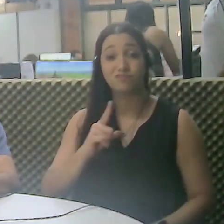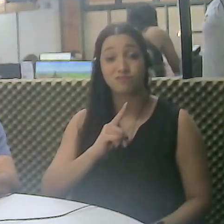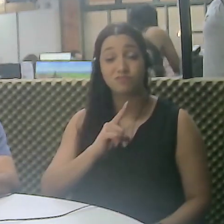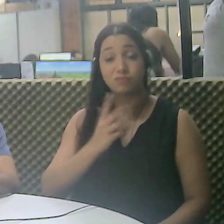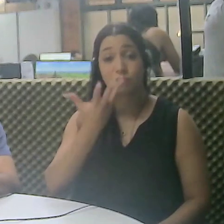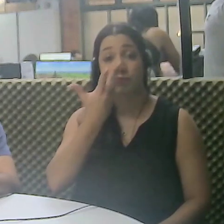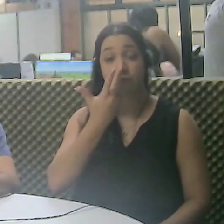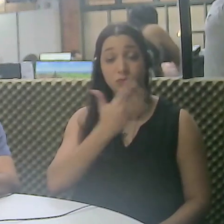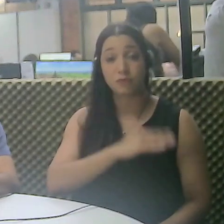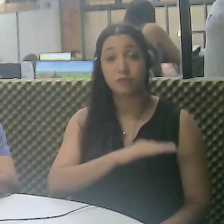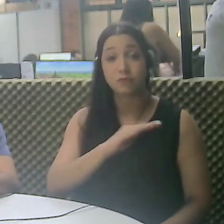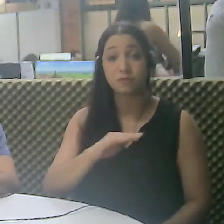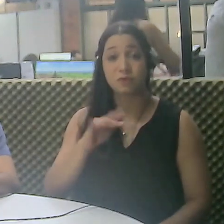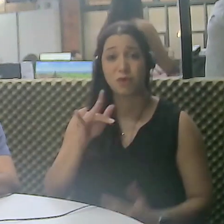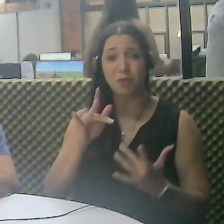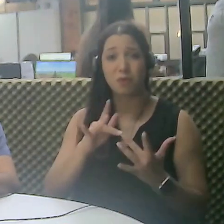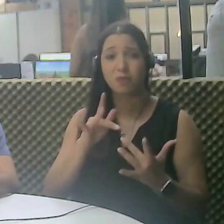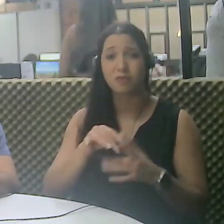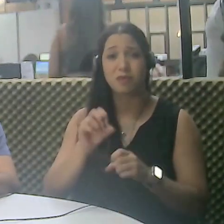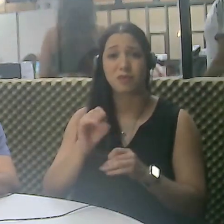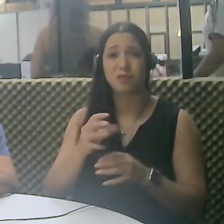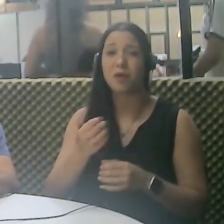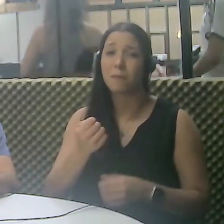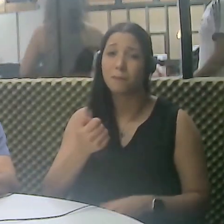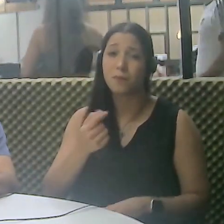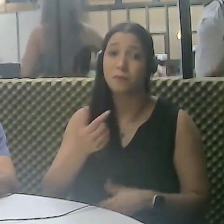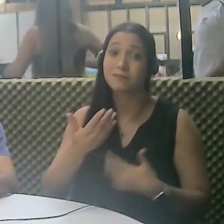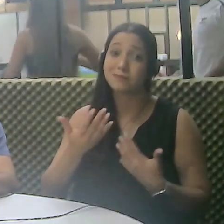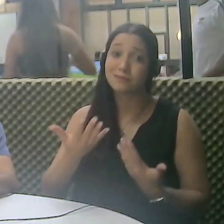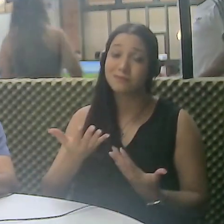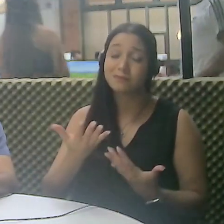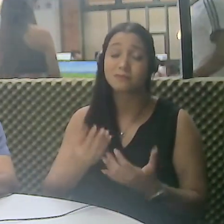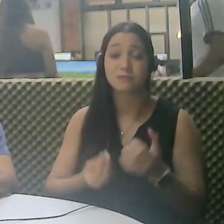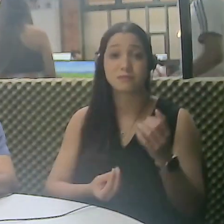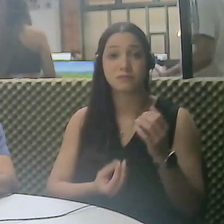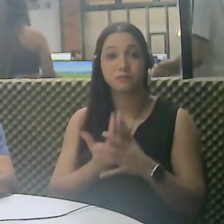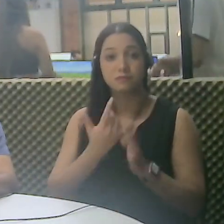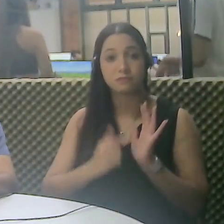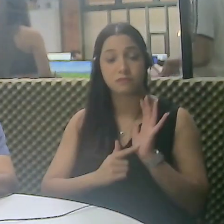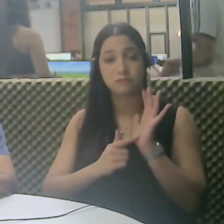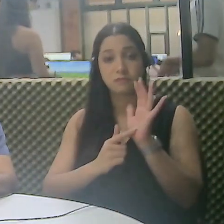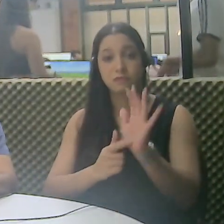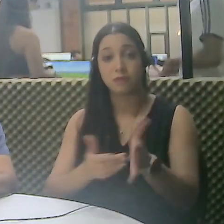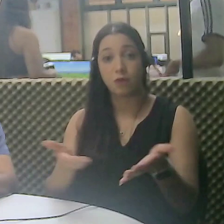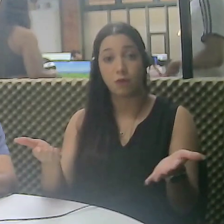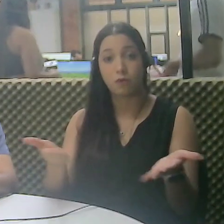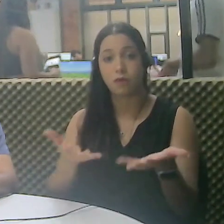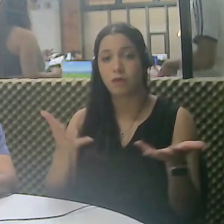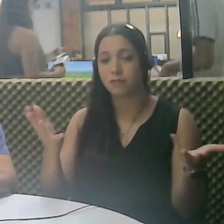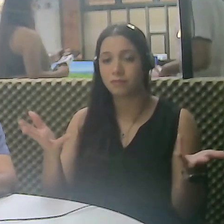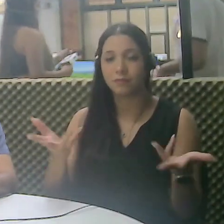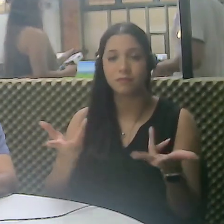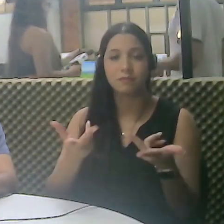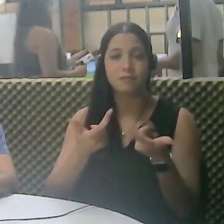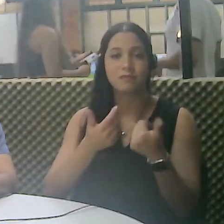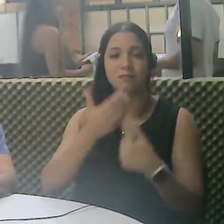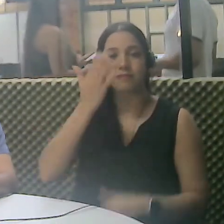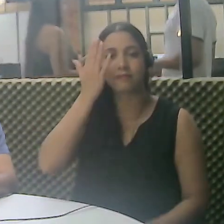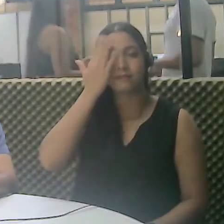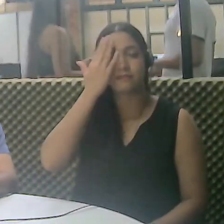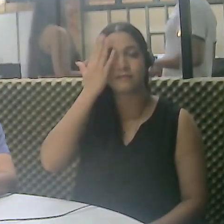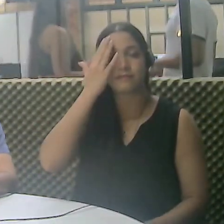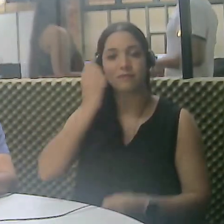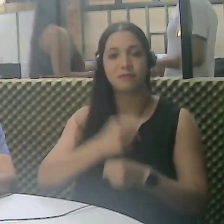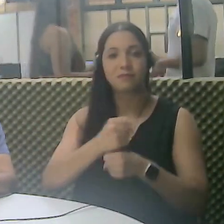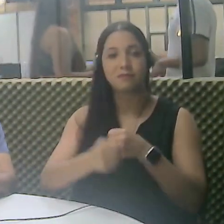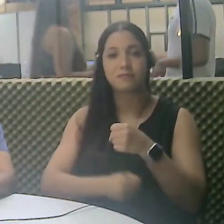não tiveram contato com a educação nesse período. Então, acho que o resultado apresentado aqui hoje é magnífico. E pode ter certeza que no